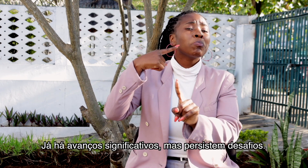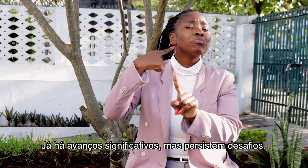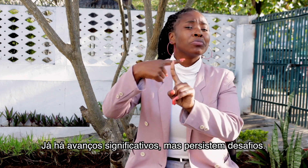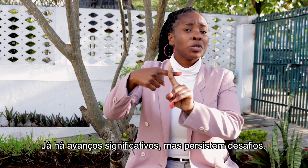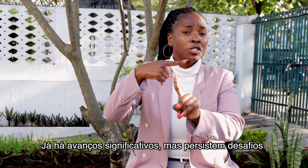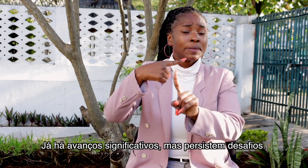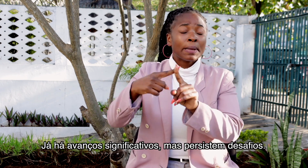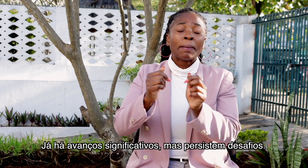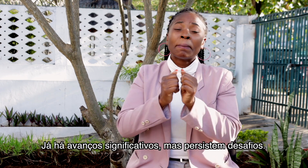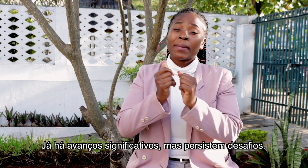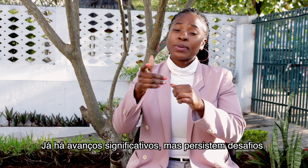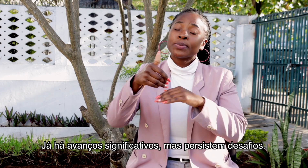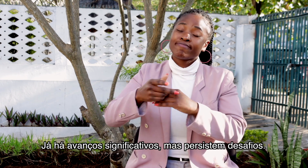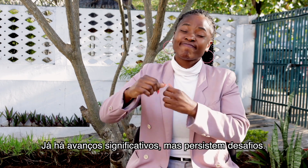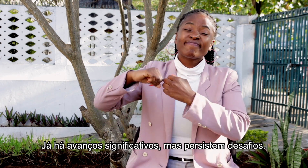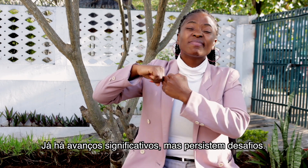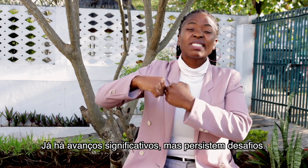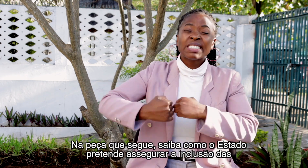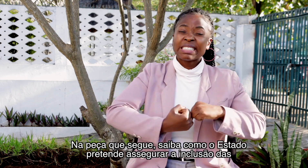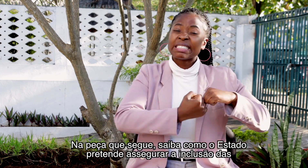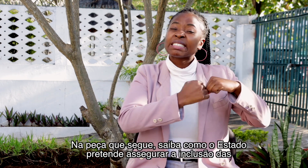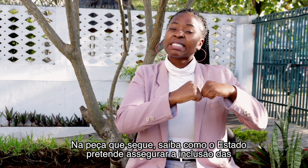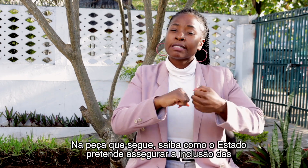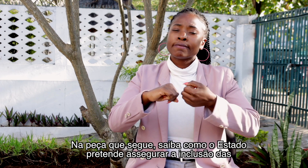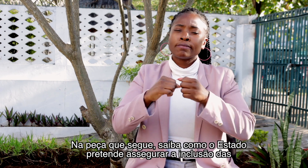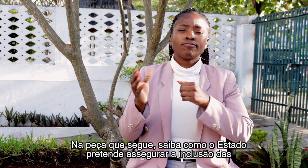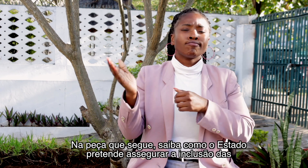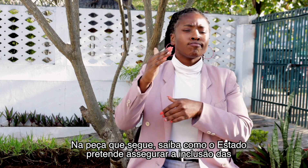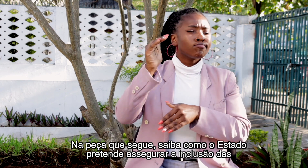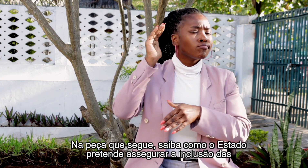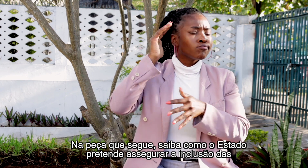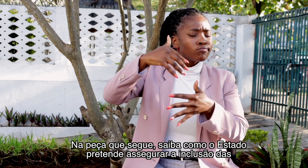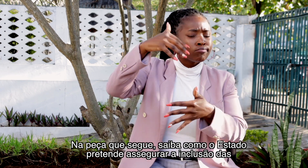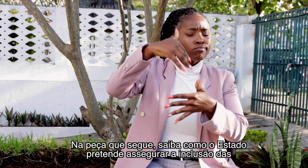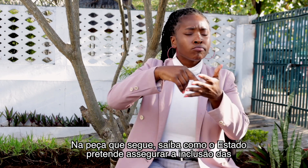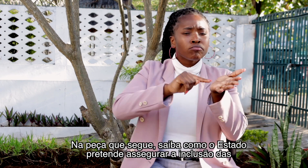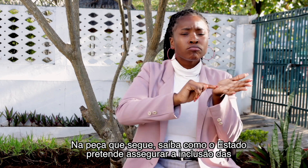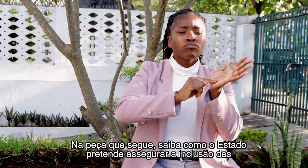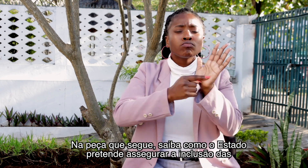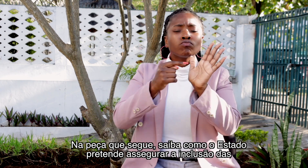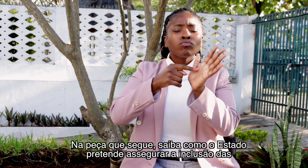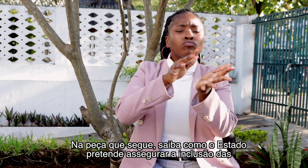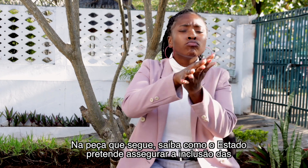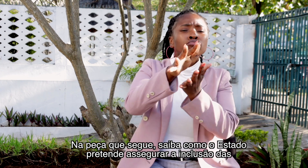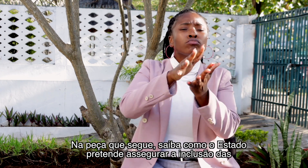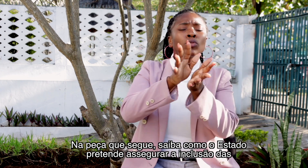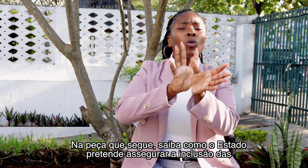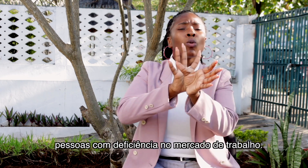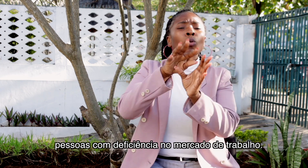há avanços significativos, mas persistem desafios. Na peça que se segue, saiba como o Estado pretende